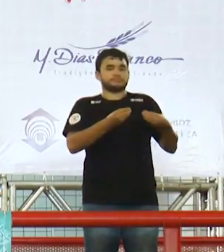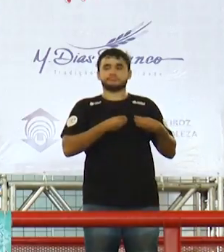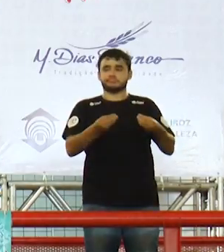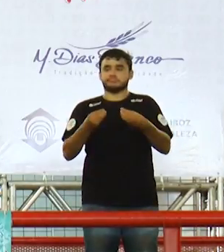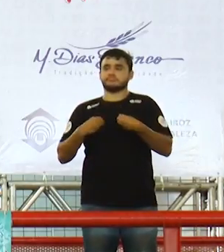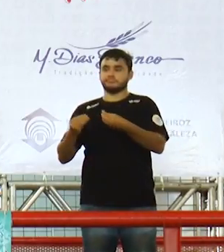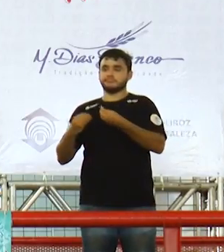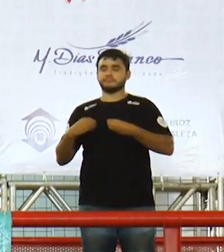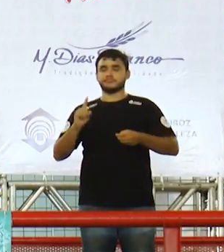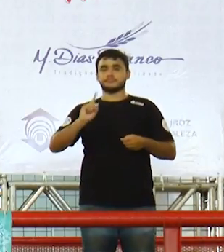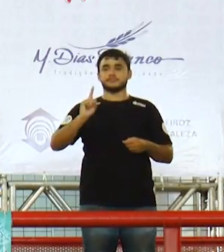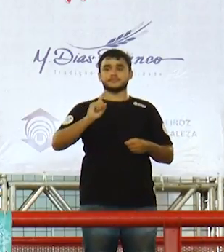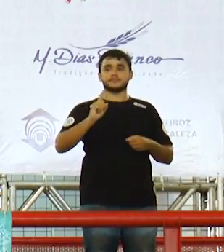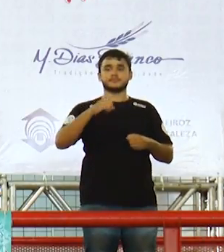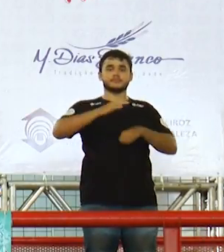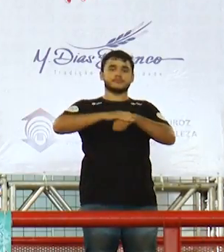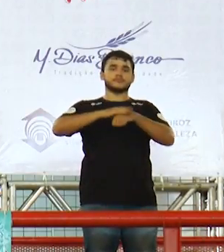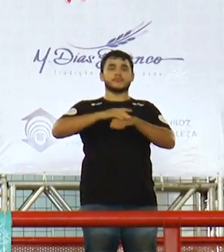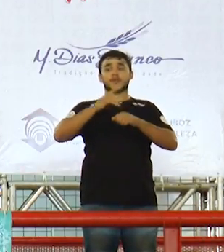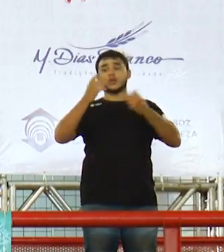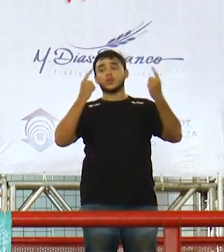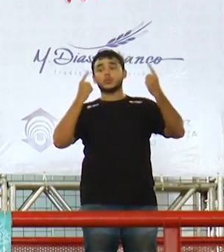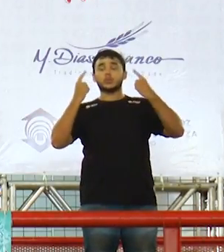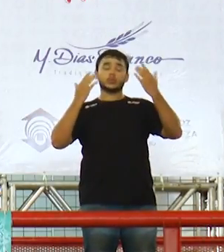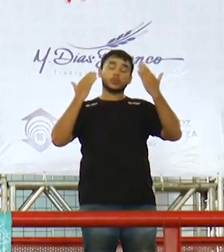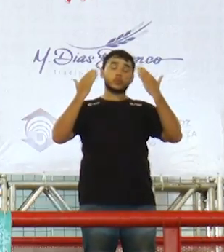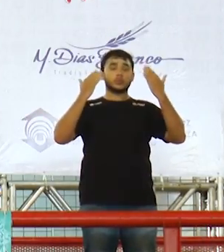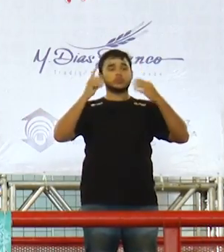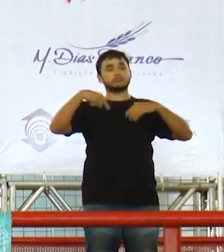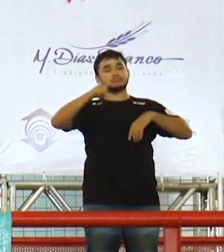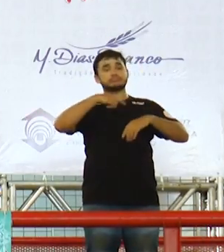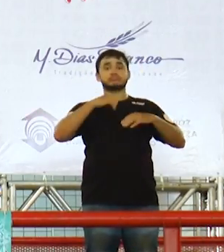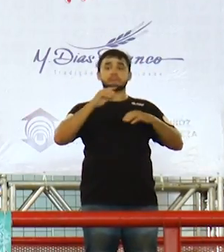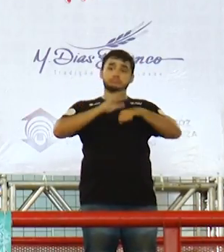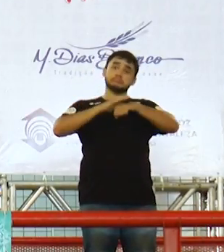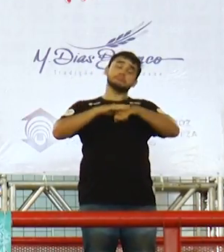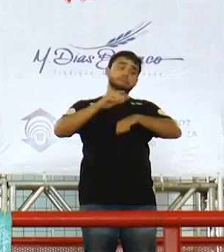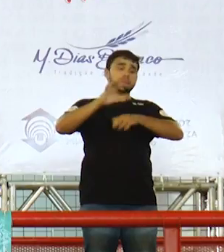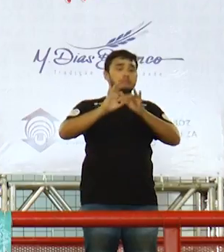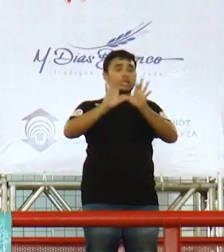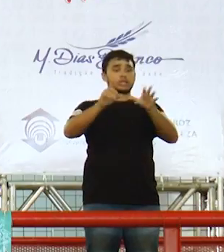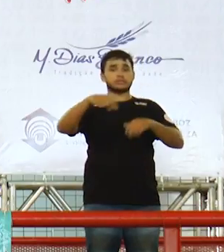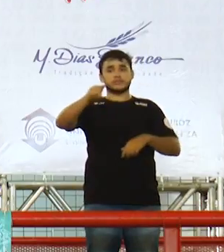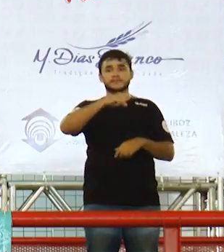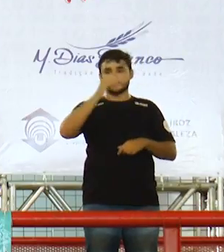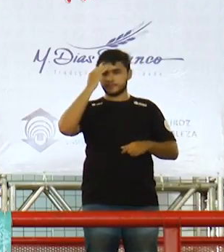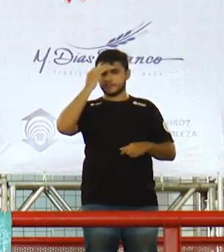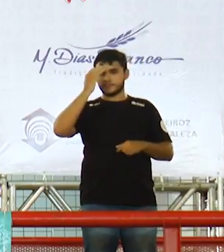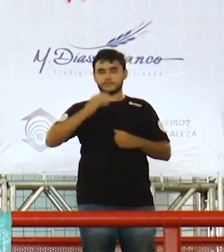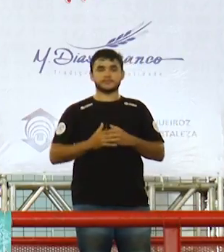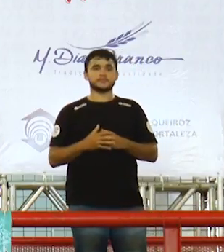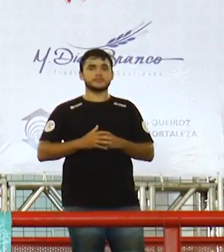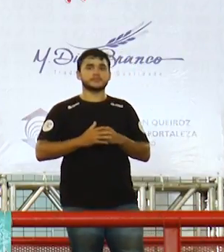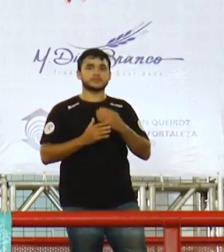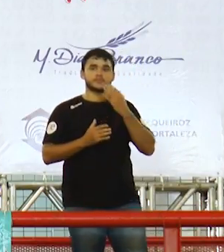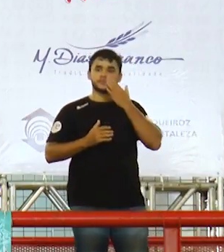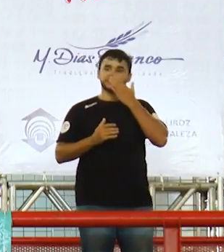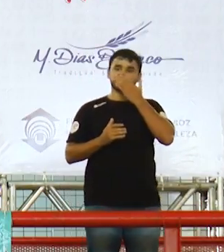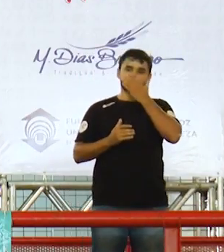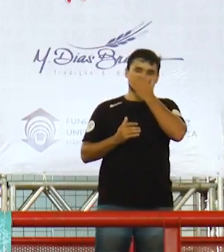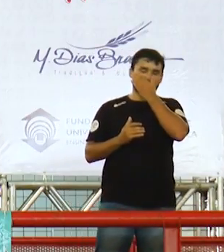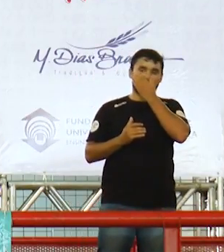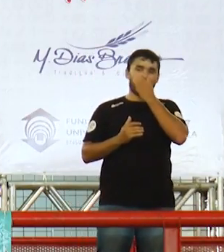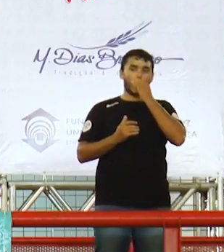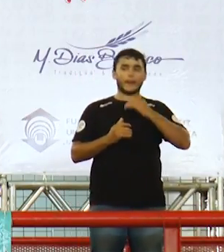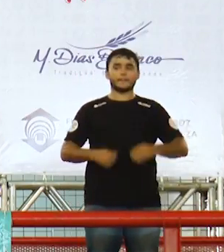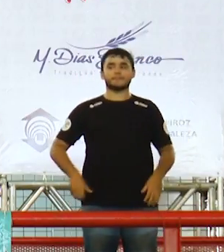com todas as suas emoções. Agora você tem que solicitar alguém para trazer aqui, tá? Então passa por uma triagem antes, também tem essa. De